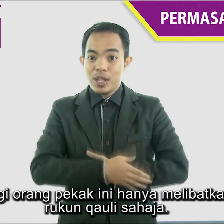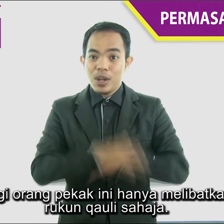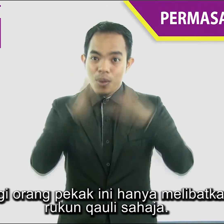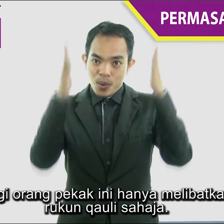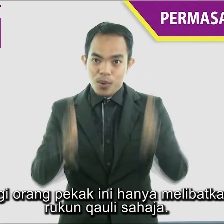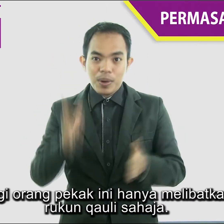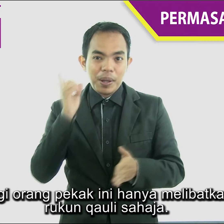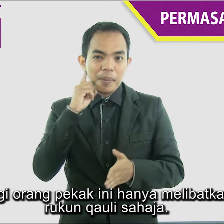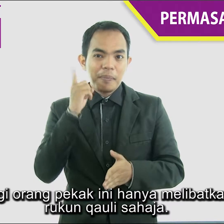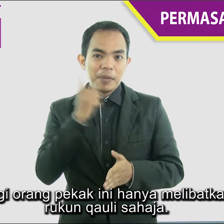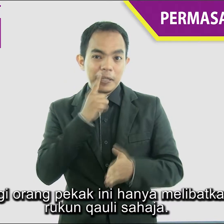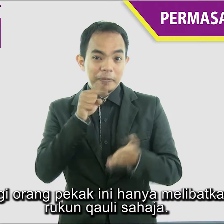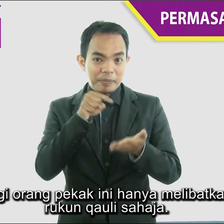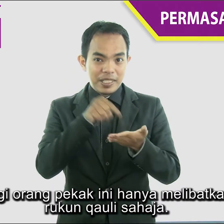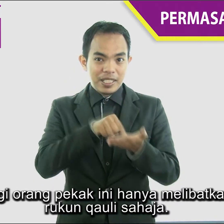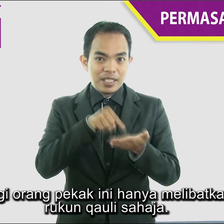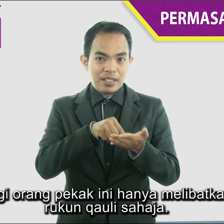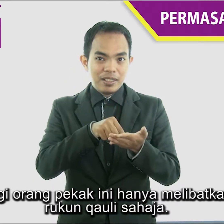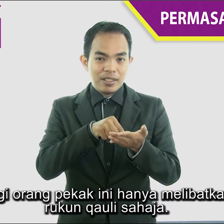melibatkan rukun qauli sahaja.